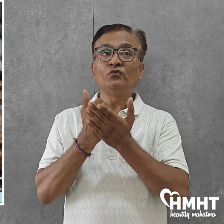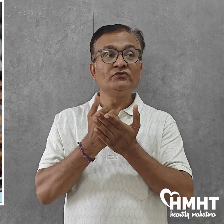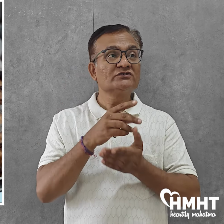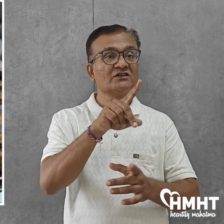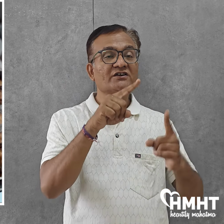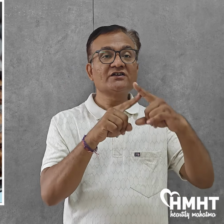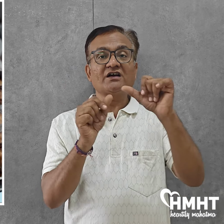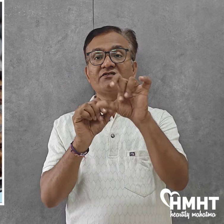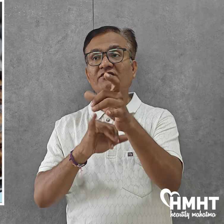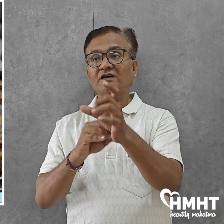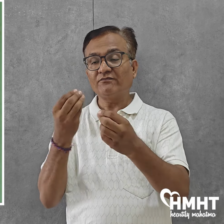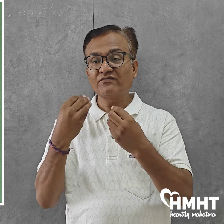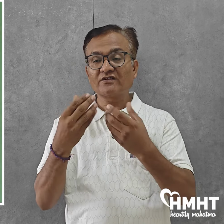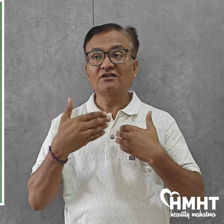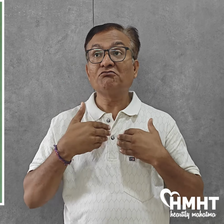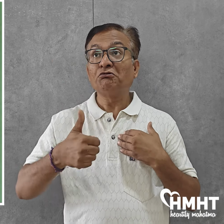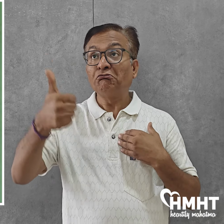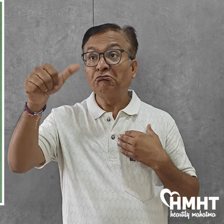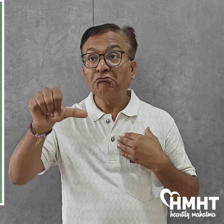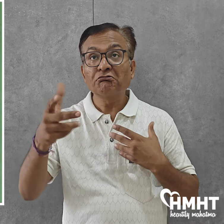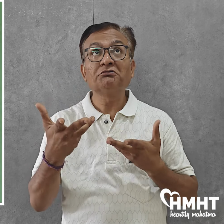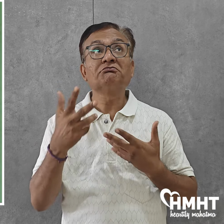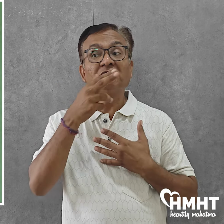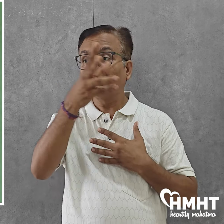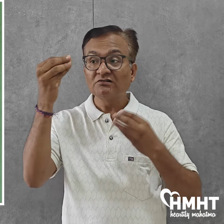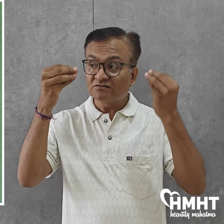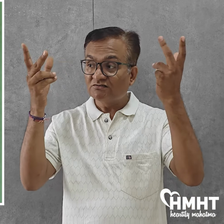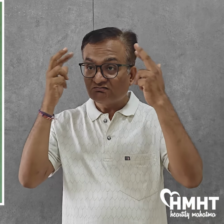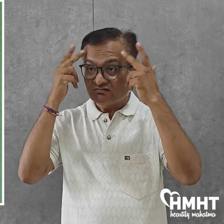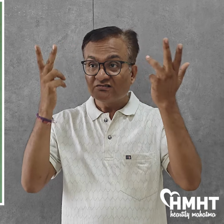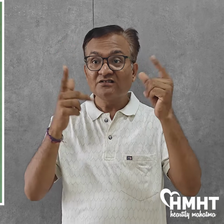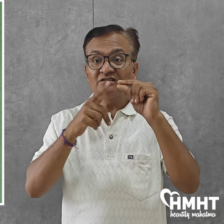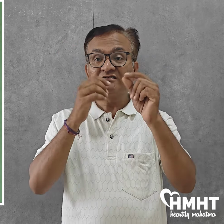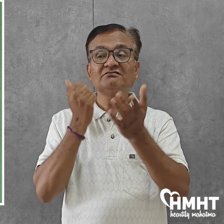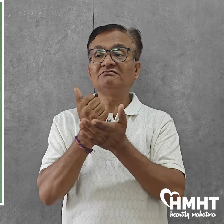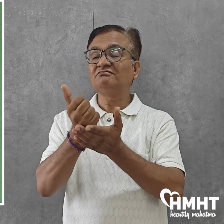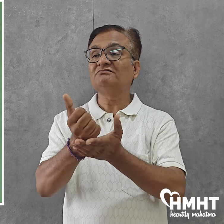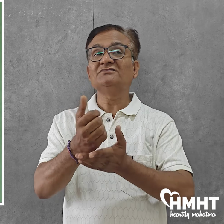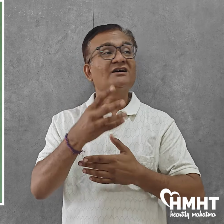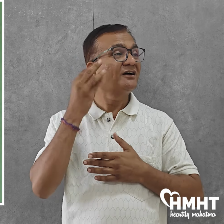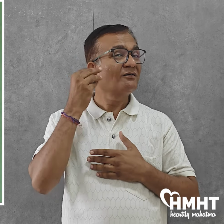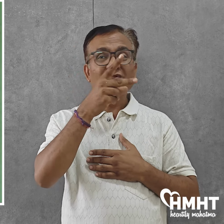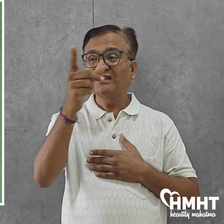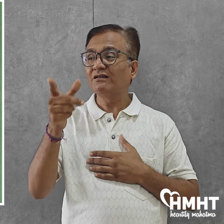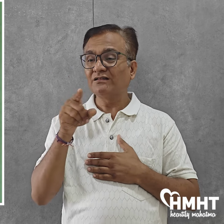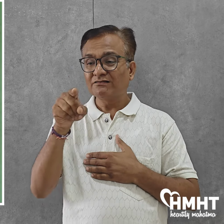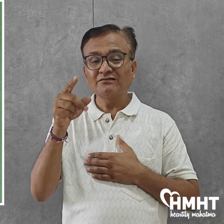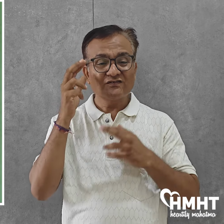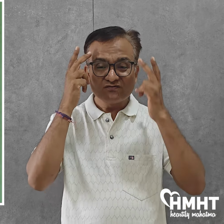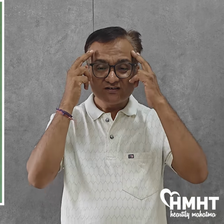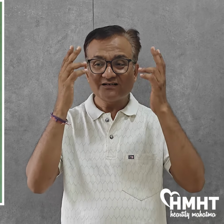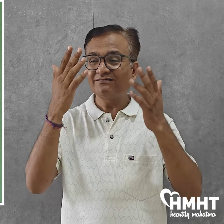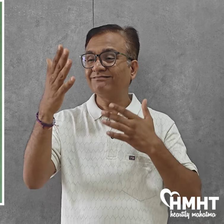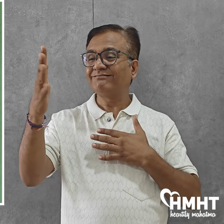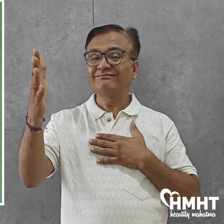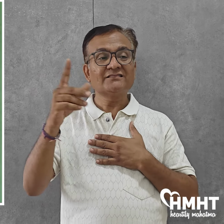મારા માટે શું વિચારશે. ખરેખર છે ને કોઈને પડી જ નથી હોતી એટલું સમજી રાખજો. અત્યારે તમે પૂછો મારી માટે લોકો શું વિચારતા હશે, આટલી બધી